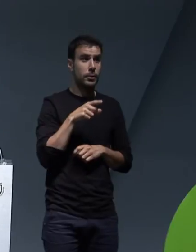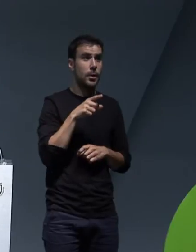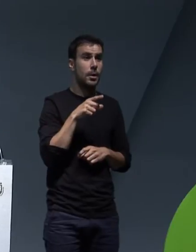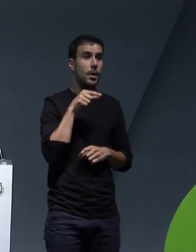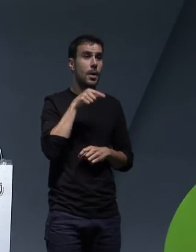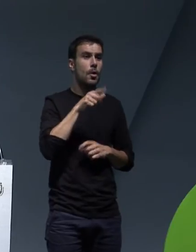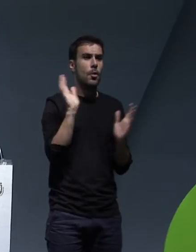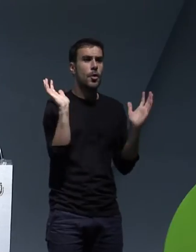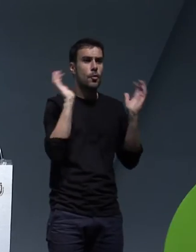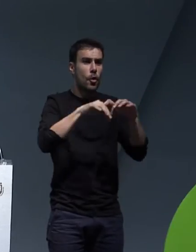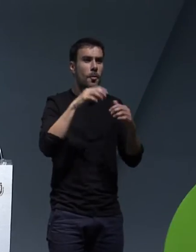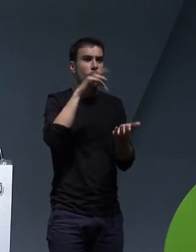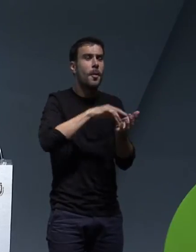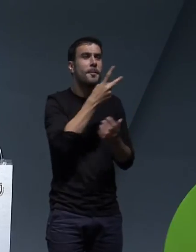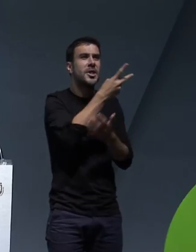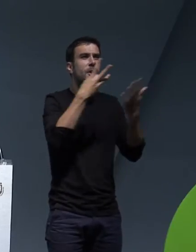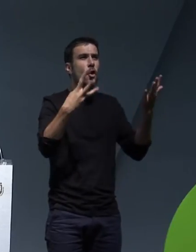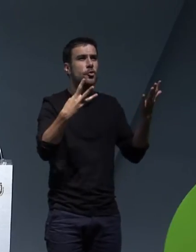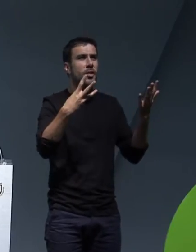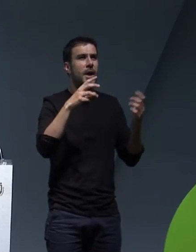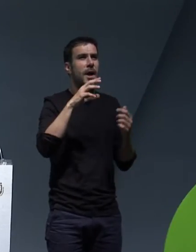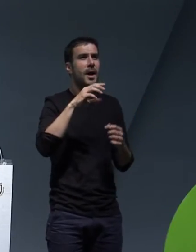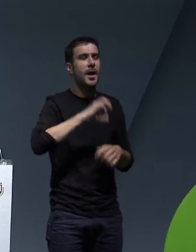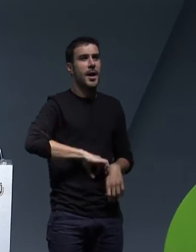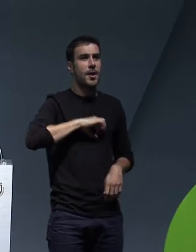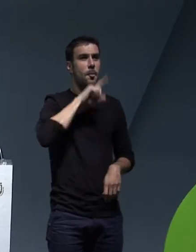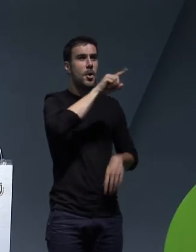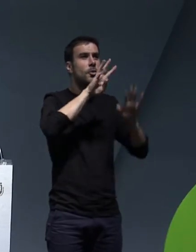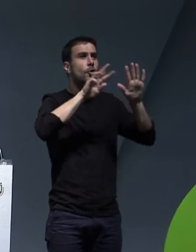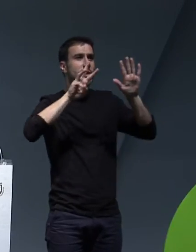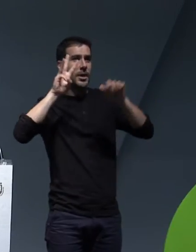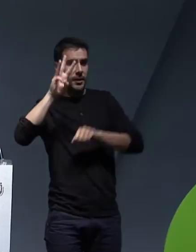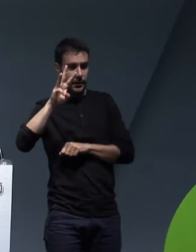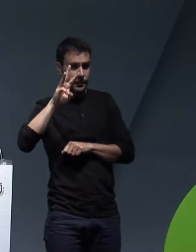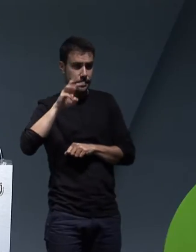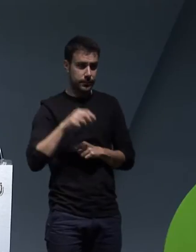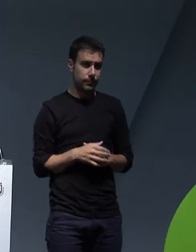que se celebró el 28 de enero de 1983.